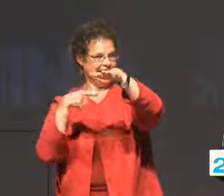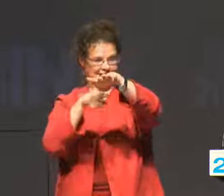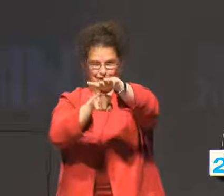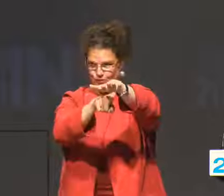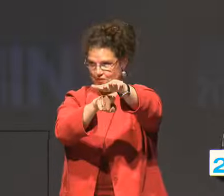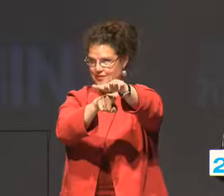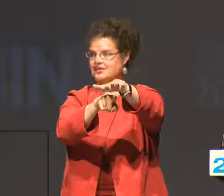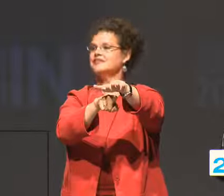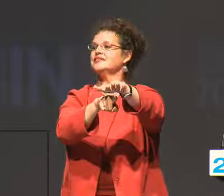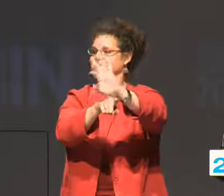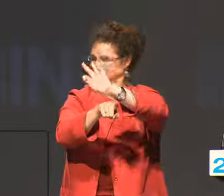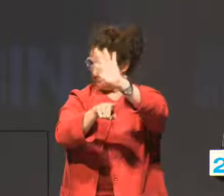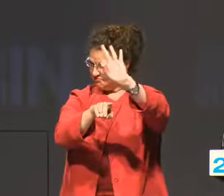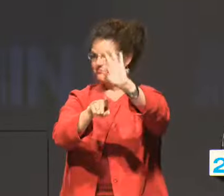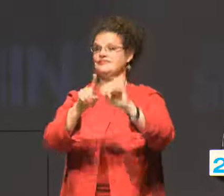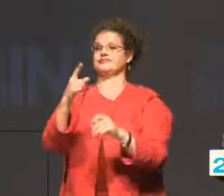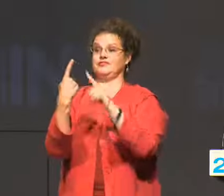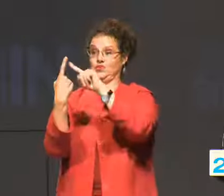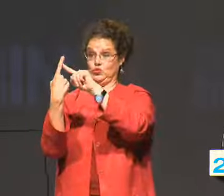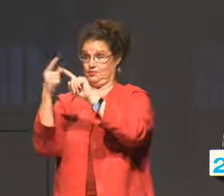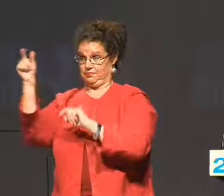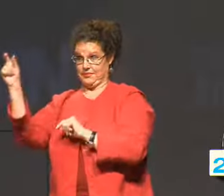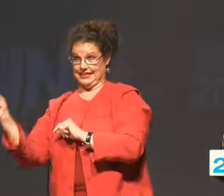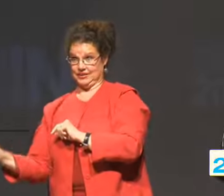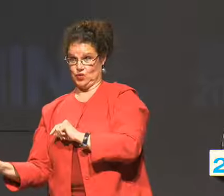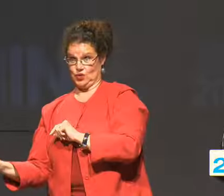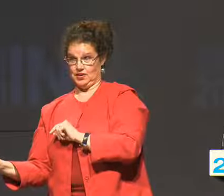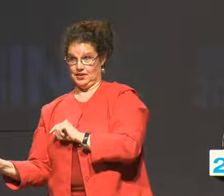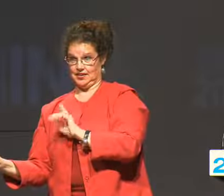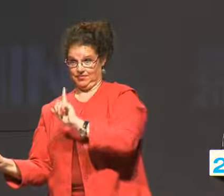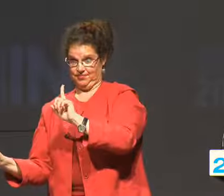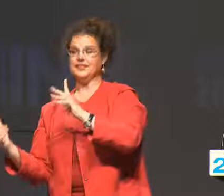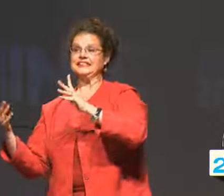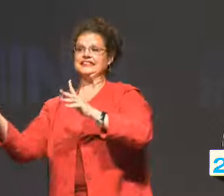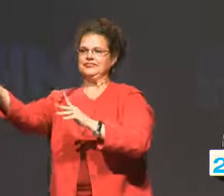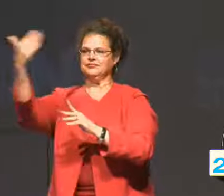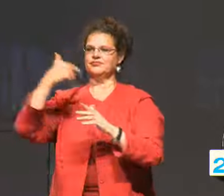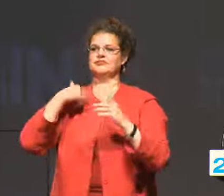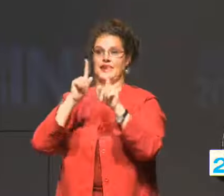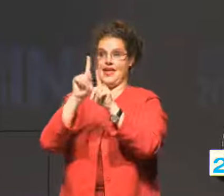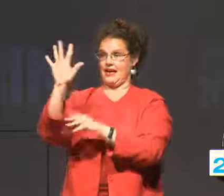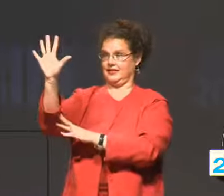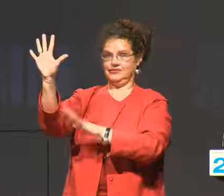ich sehe, Sie haben das gut jetzt verstanden. Das ist eine Möglichkeit, diese